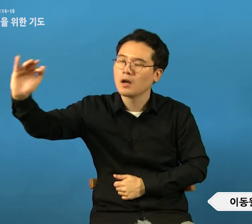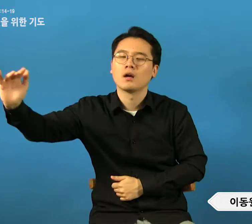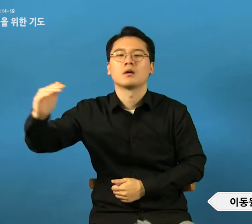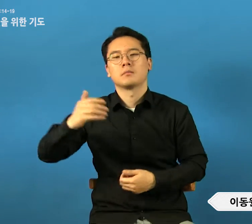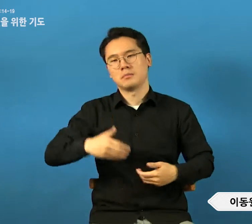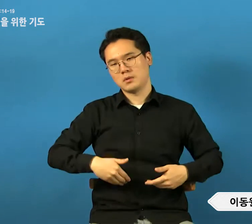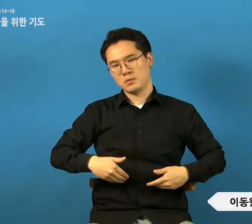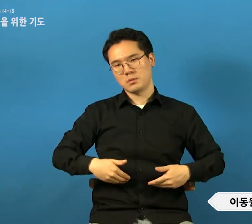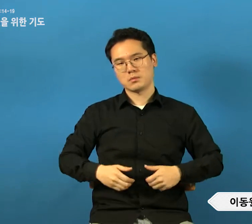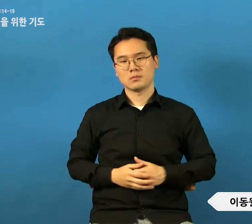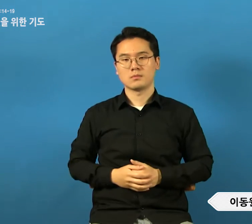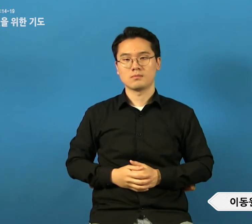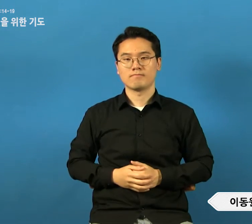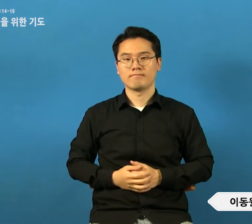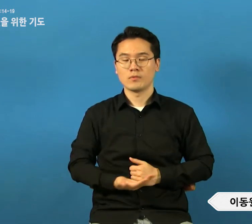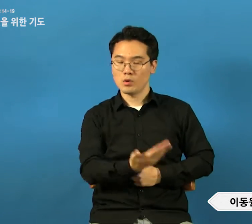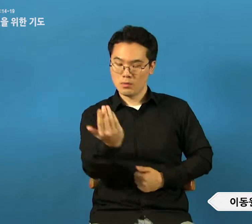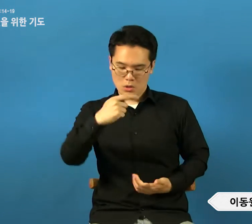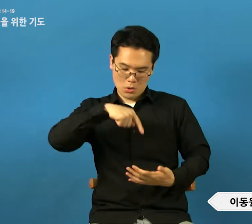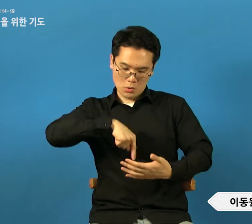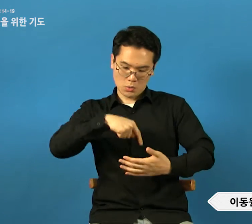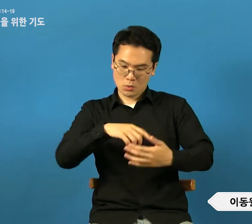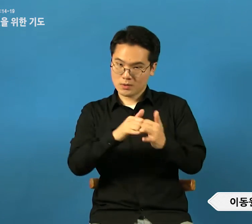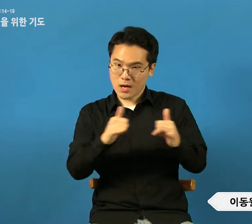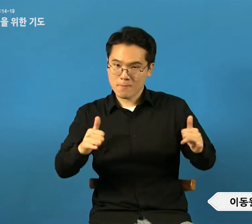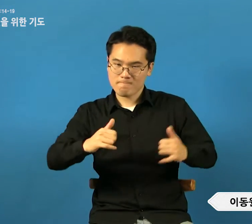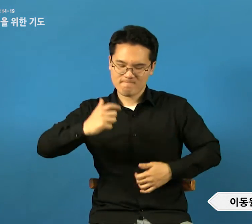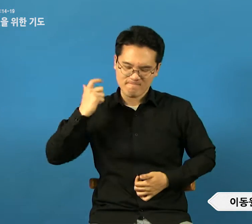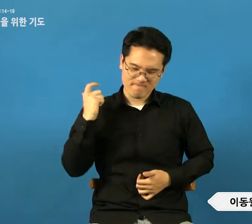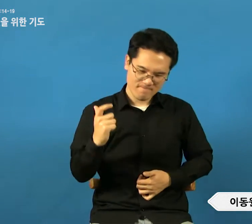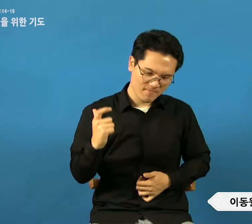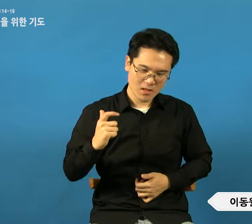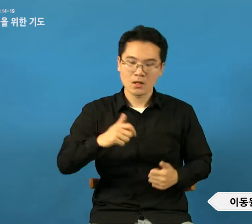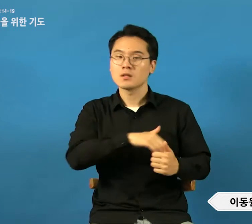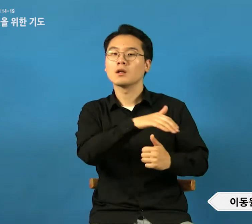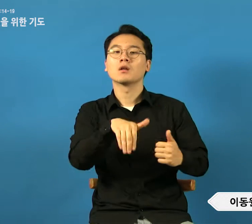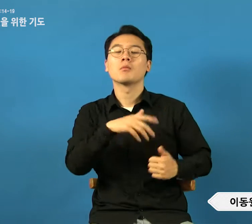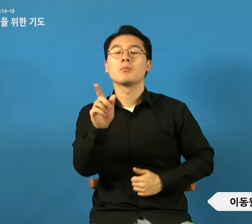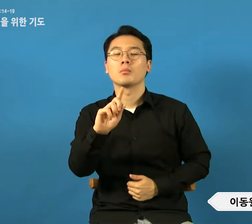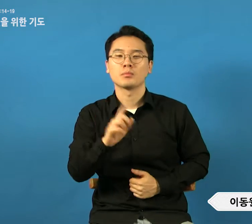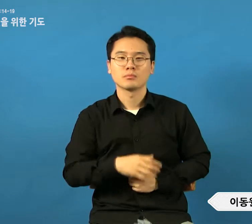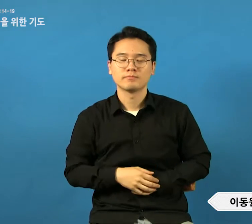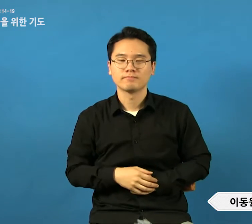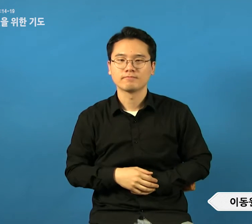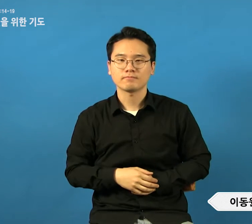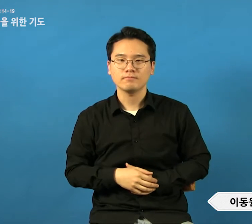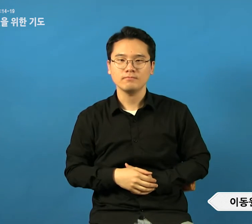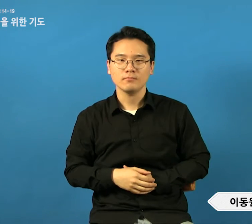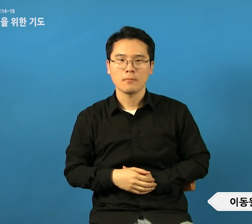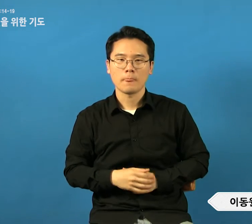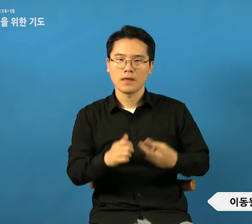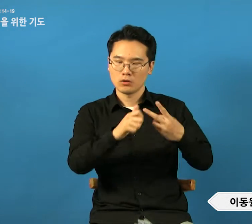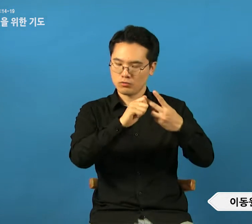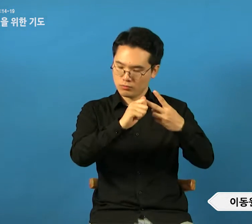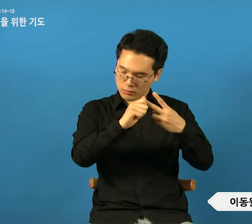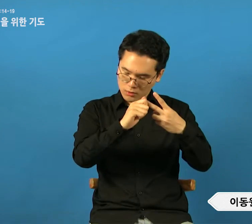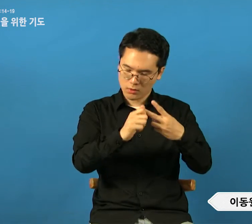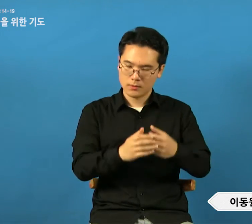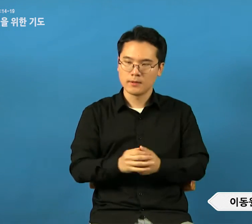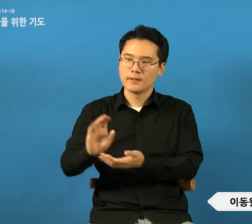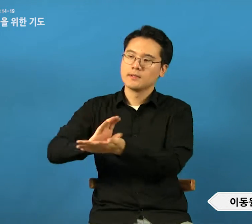자, 속사람이 강건해진 상태, 어떤 상태일까요? 한 걸음 더 나가서 두 번째로는